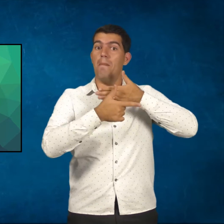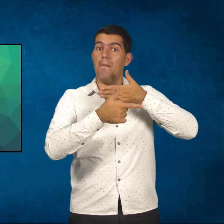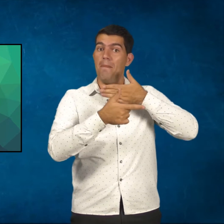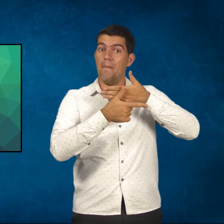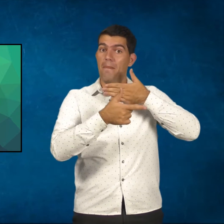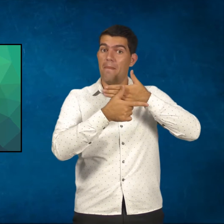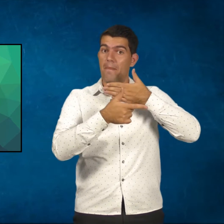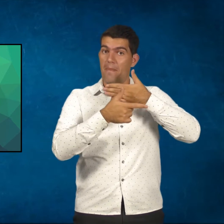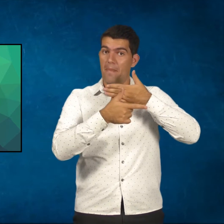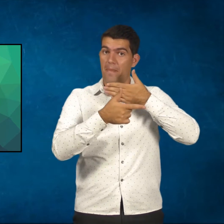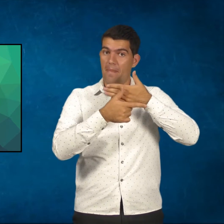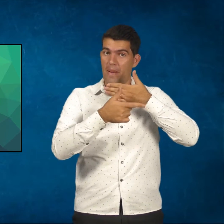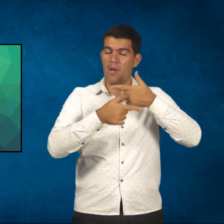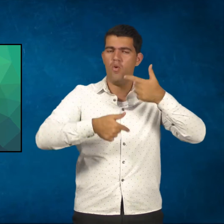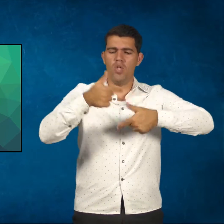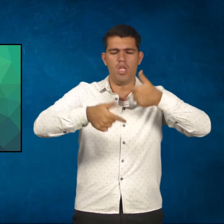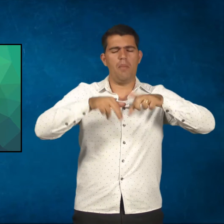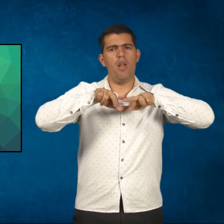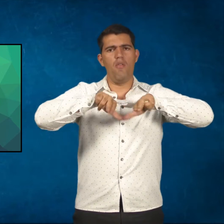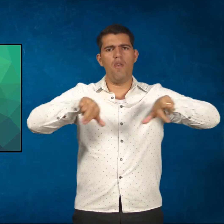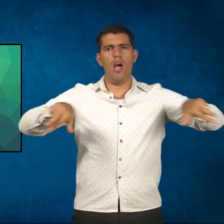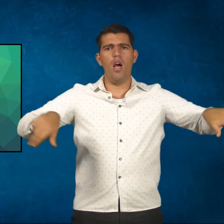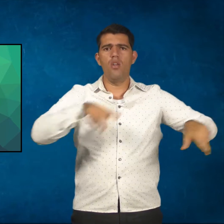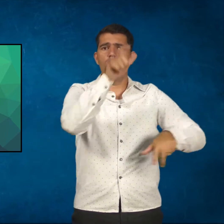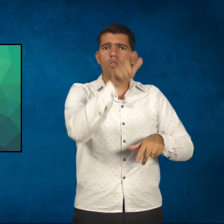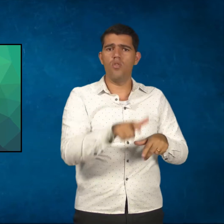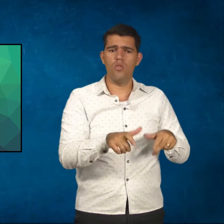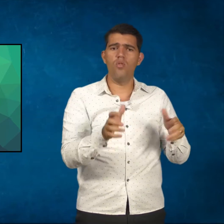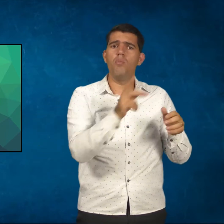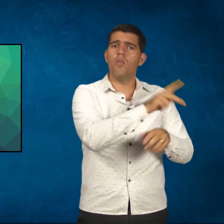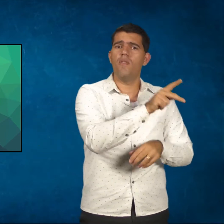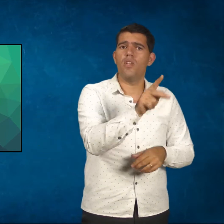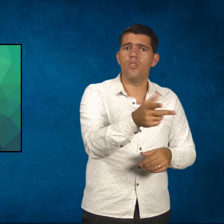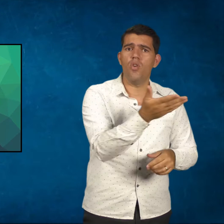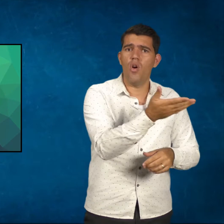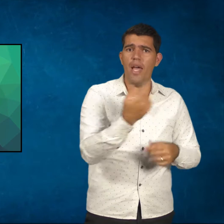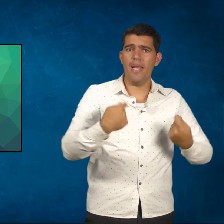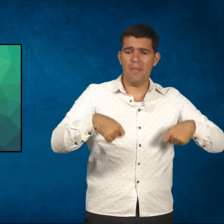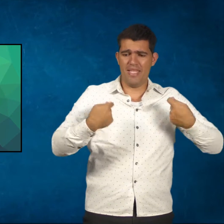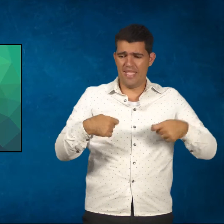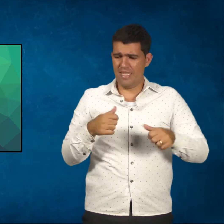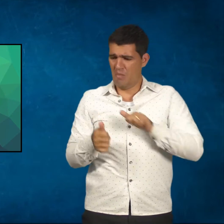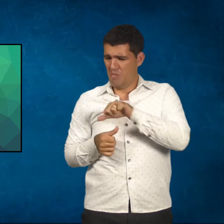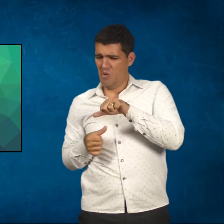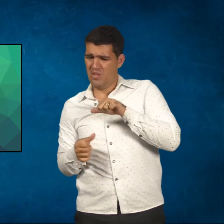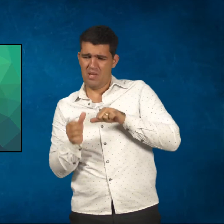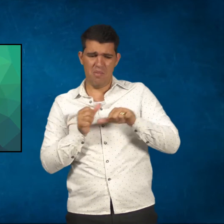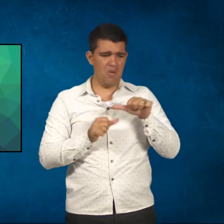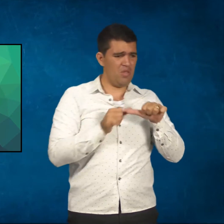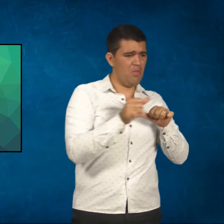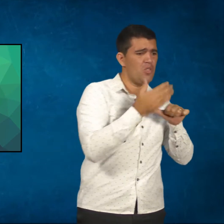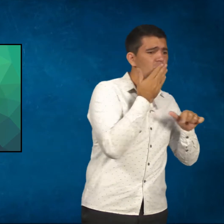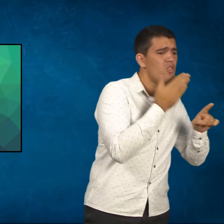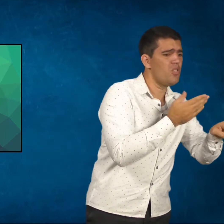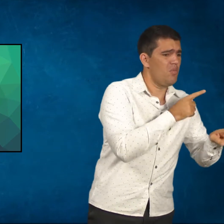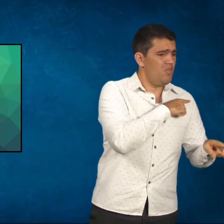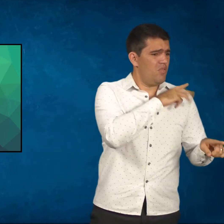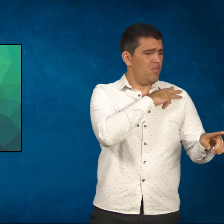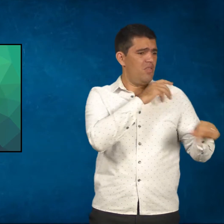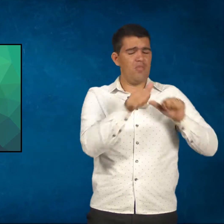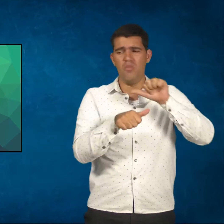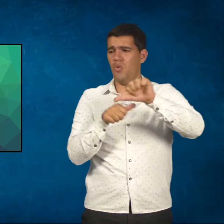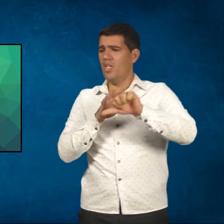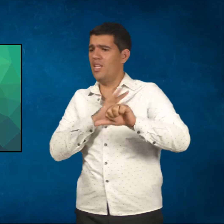papel polivalente do corpo docente, que precisa se desdobrar para atuar em níveis e modalidades de